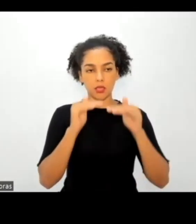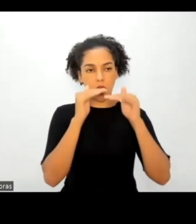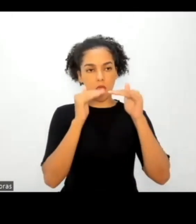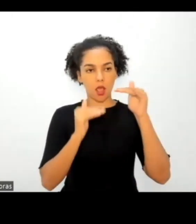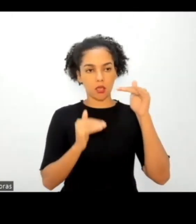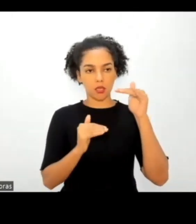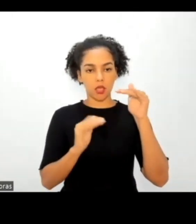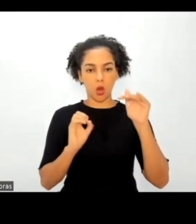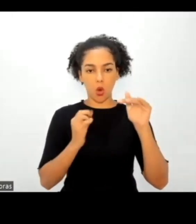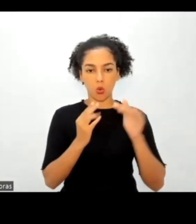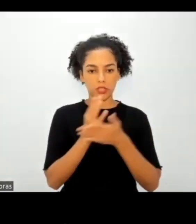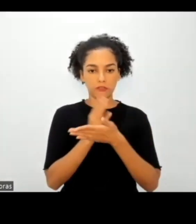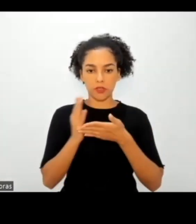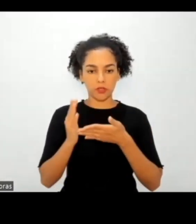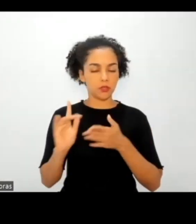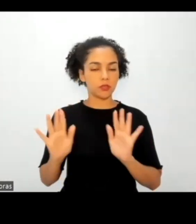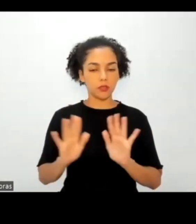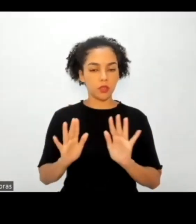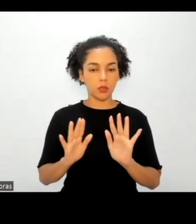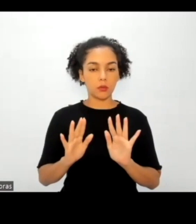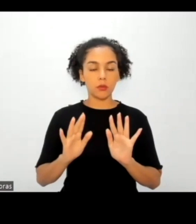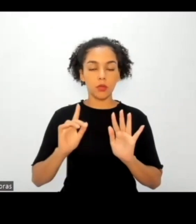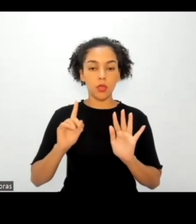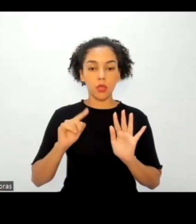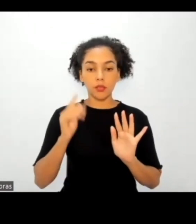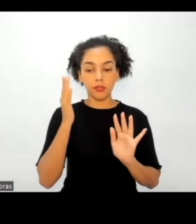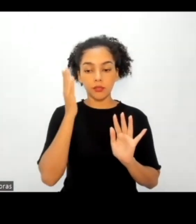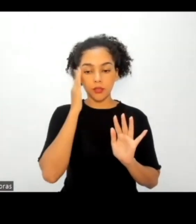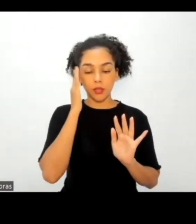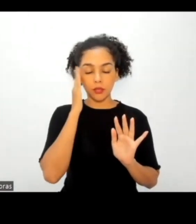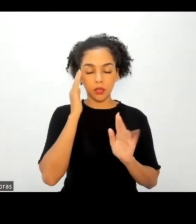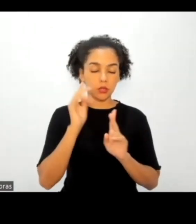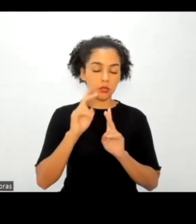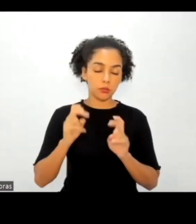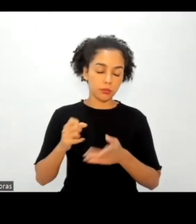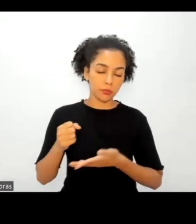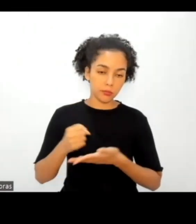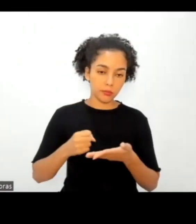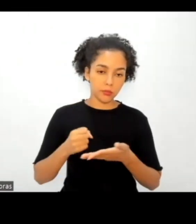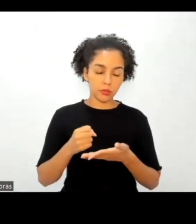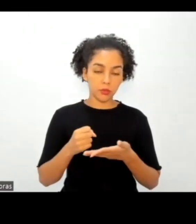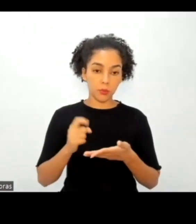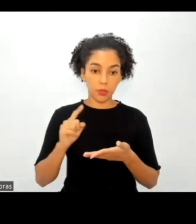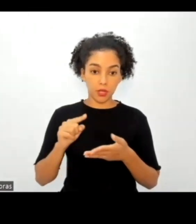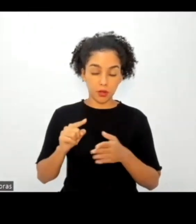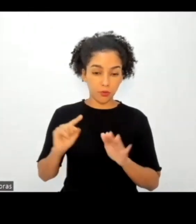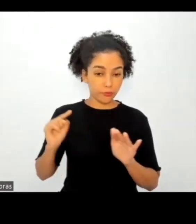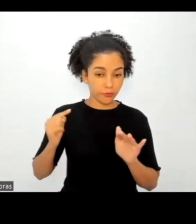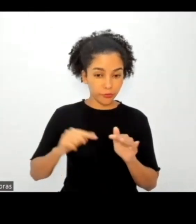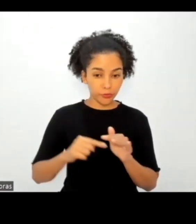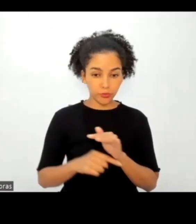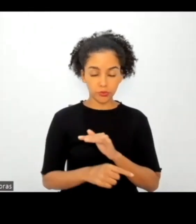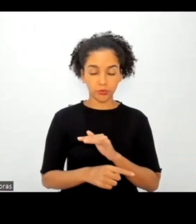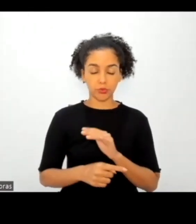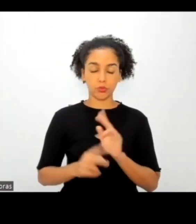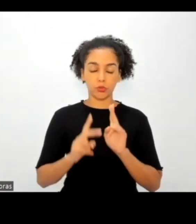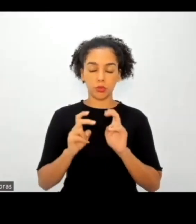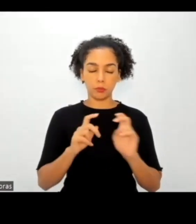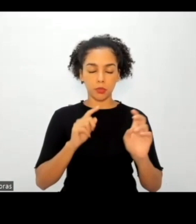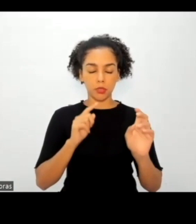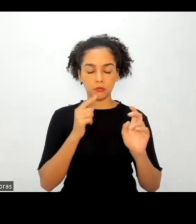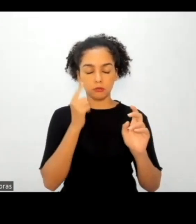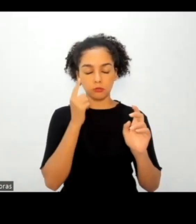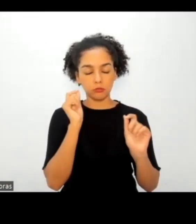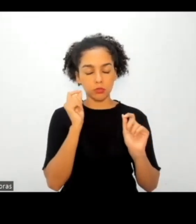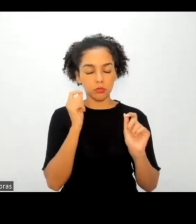de entender, inclusive, essa própria concepção dos fundamentos e de ir na raiz das questões. E aí, até o momento,